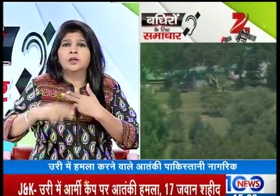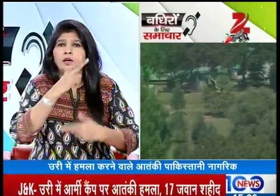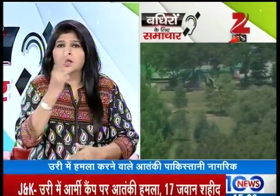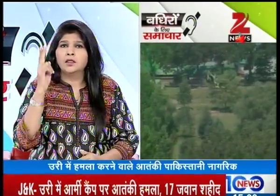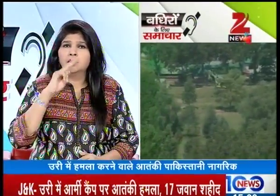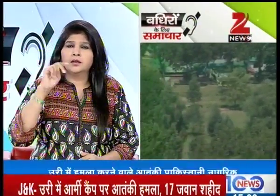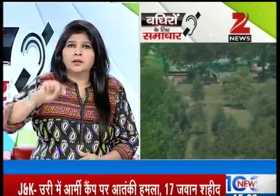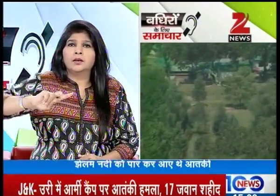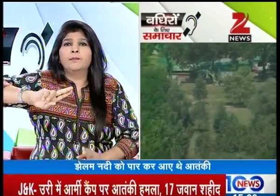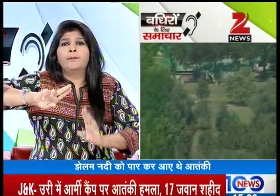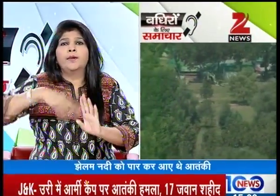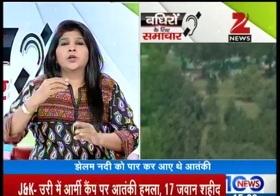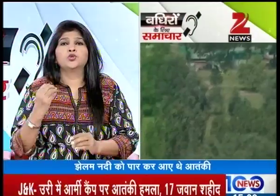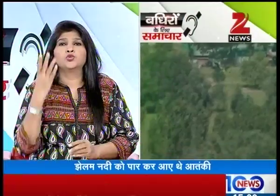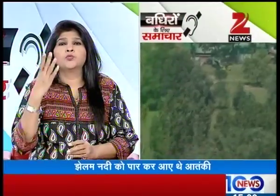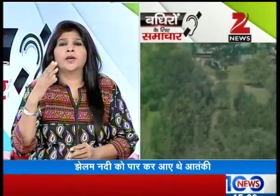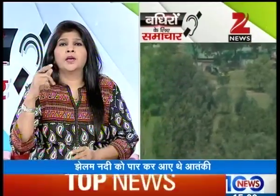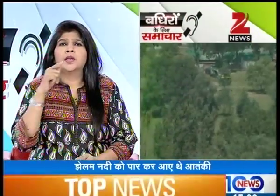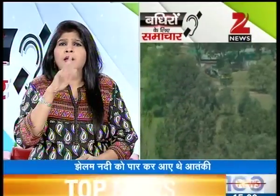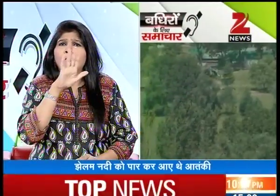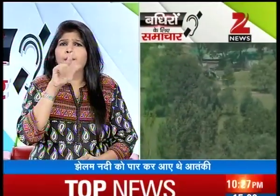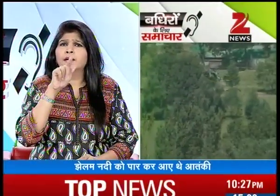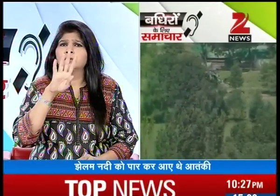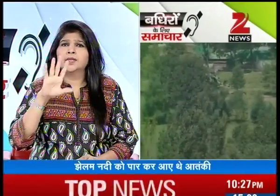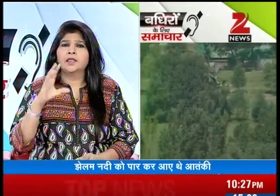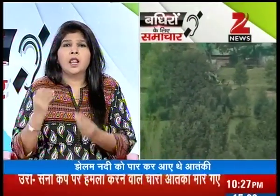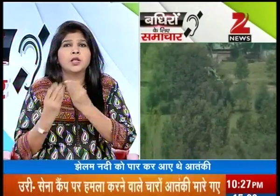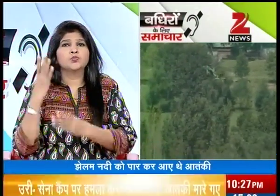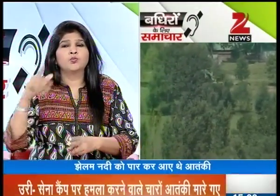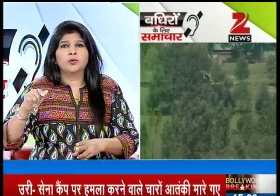तक मुआयना करने के बाद आतंकी सुबह करीब 5:45 बजे